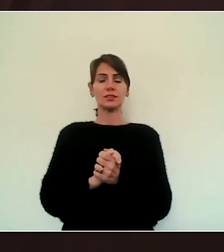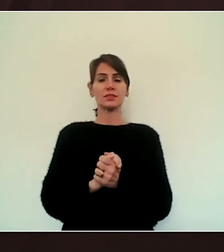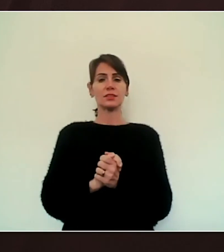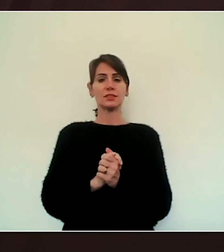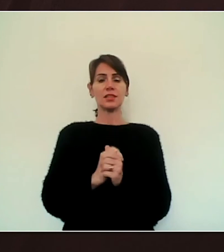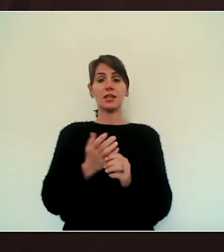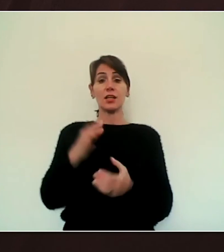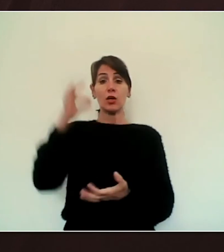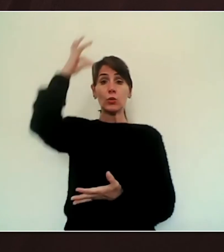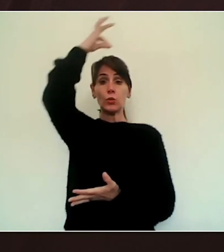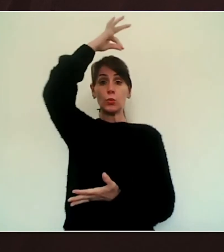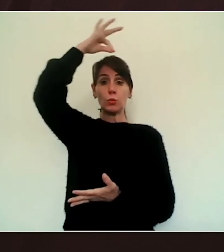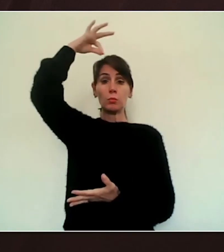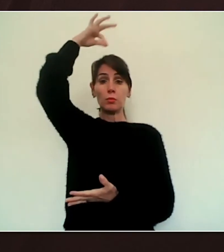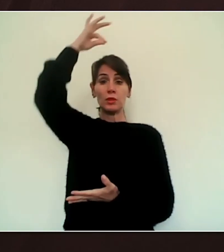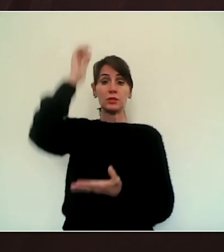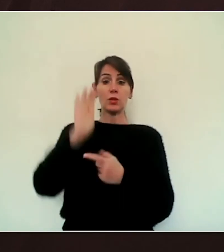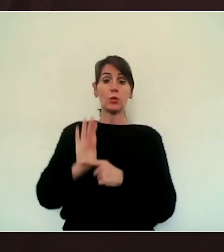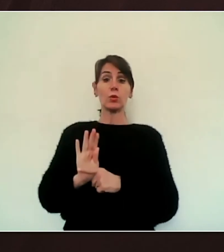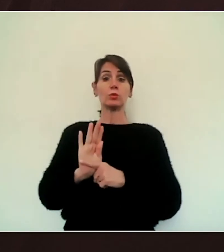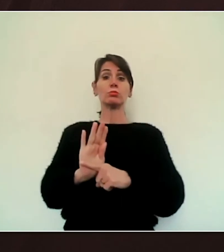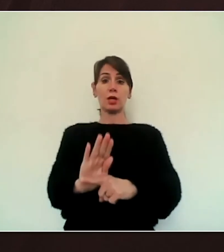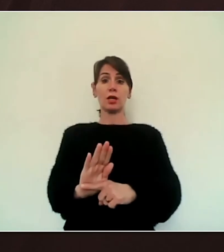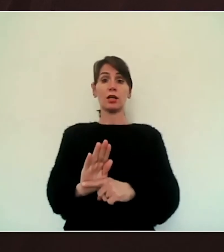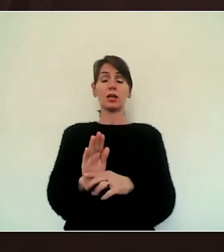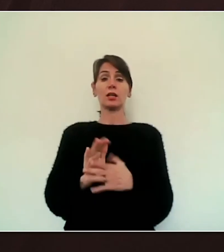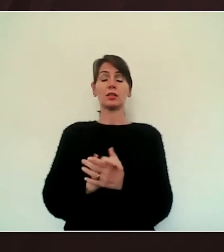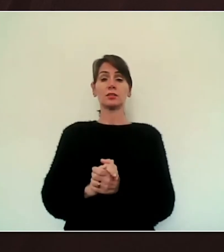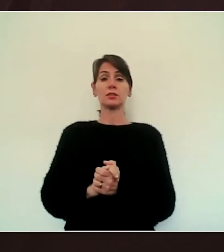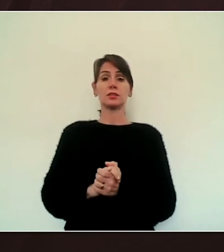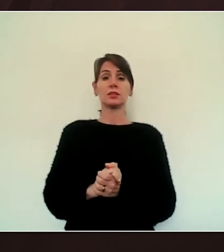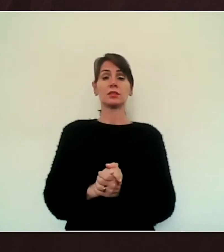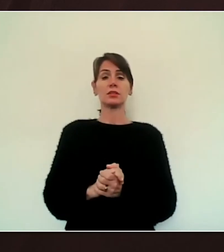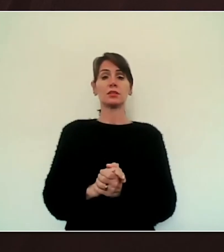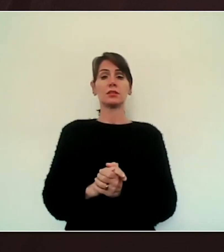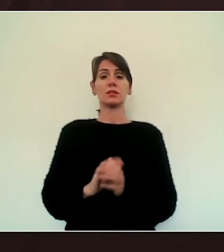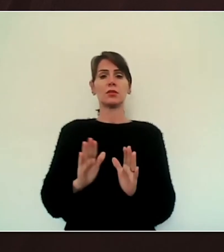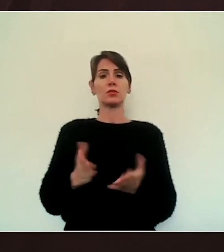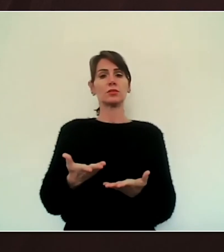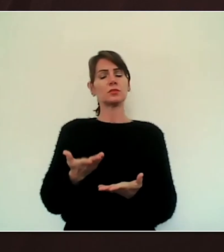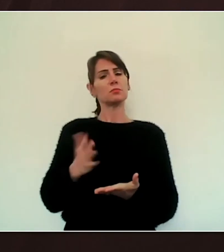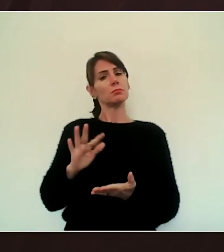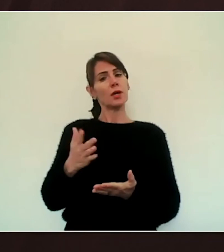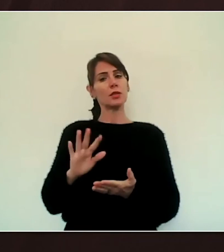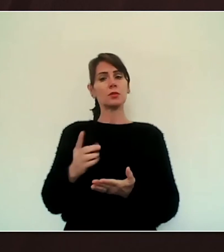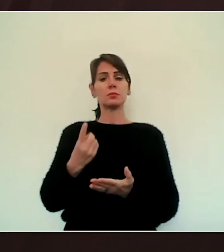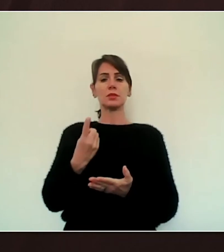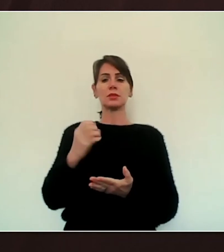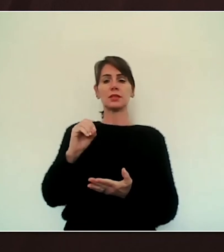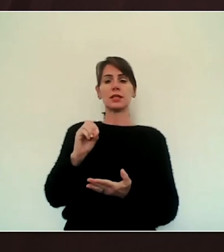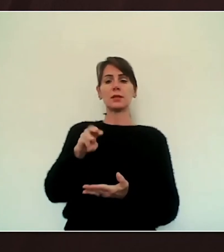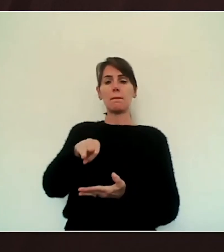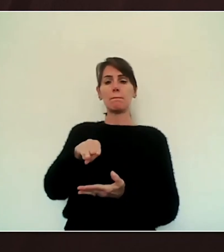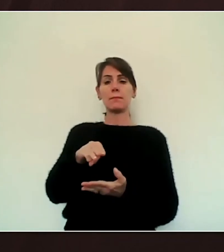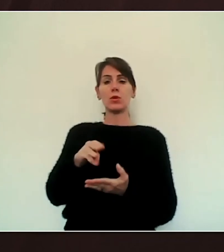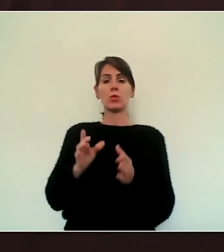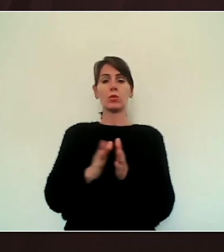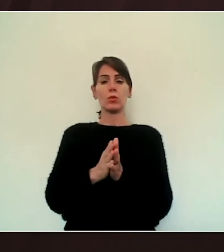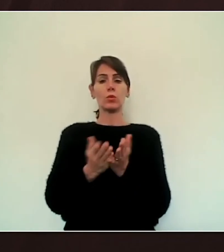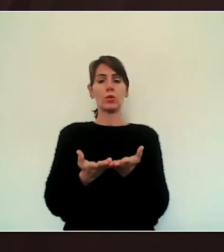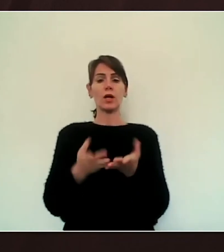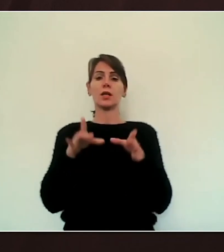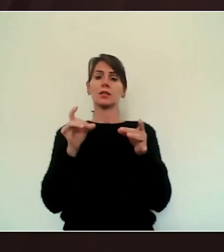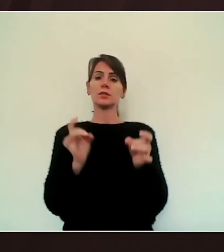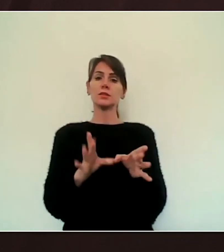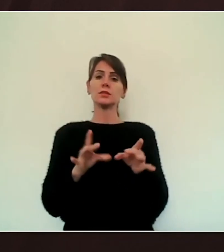Santo está trabalhando através deles. Hoje está 10 mil livros distribuídos por dia através